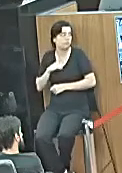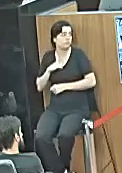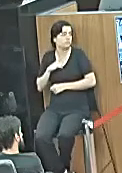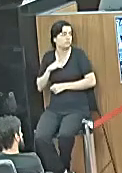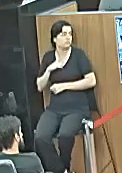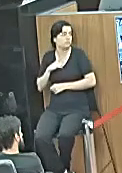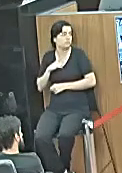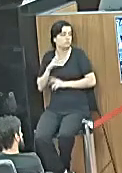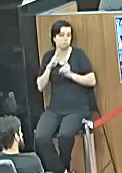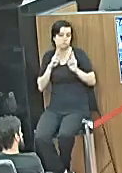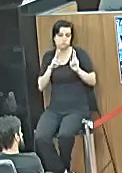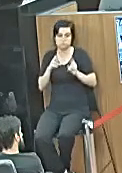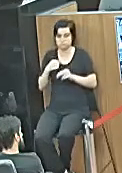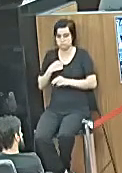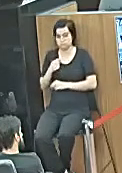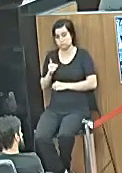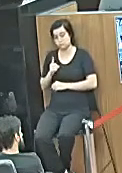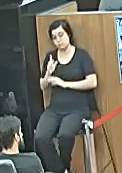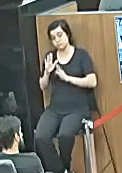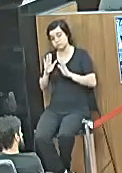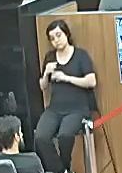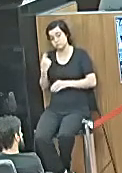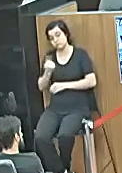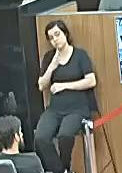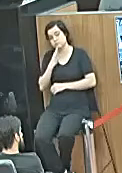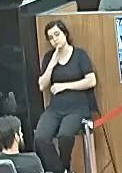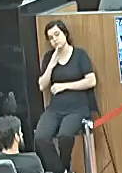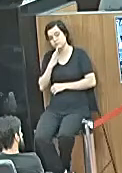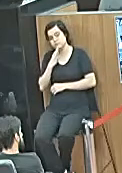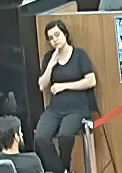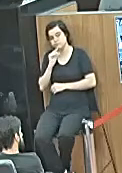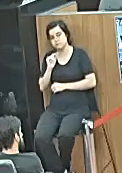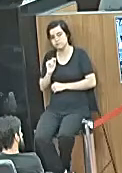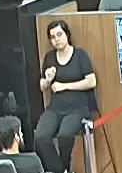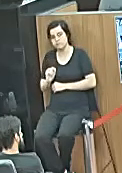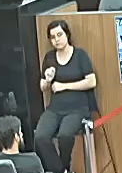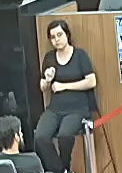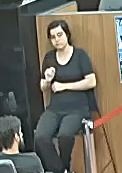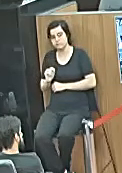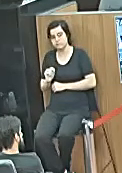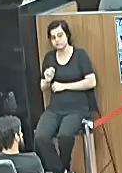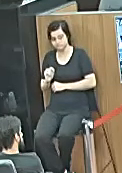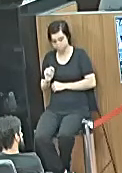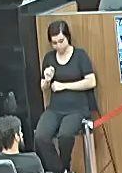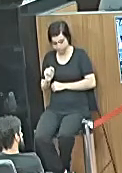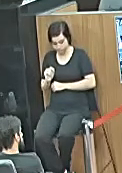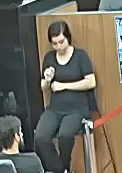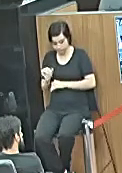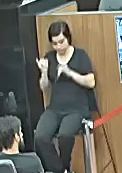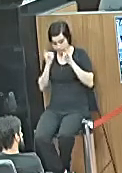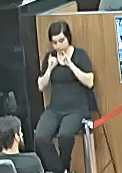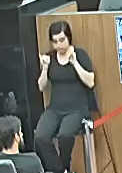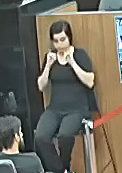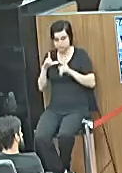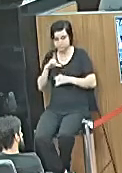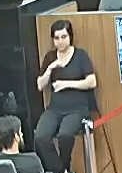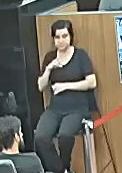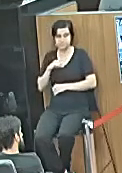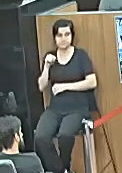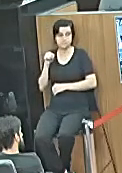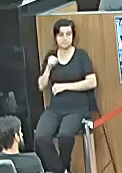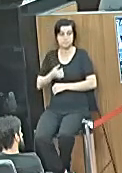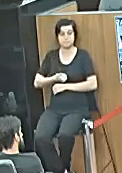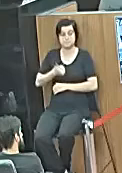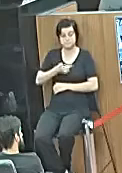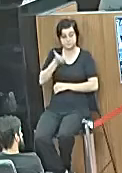mas a gente o que a gente tem conhecimento é que a vacância que já foi informada é um primeiro passo